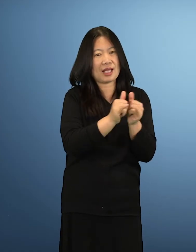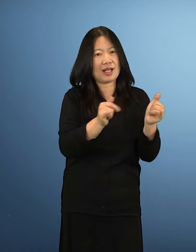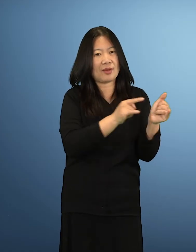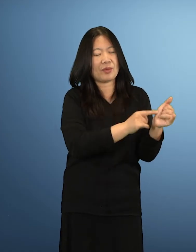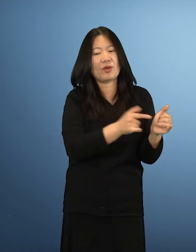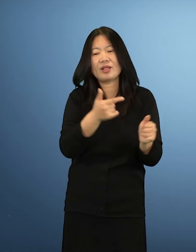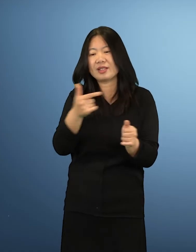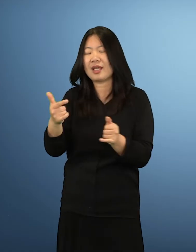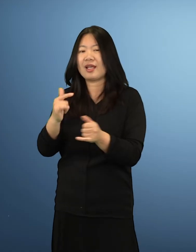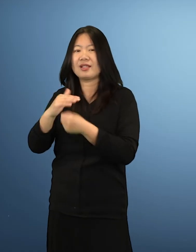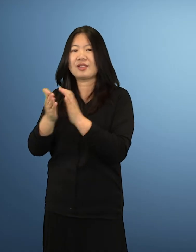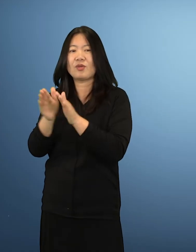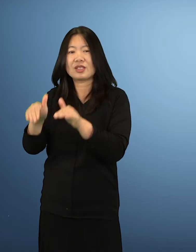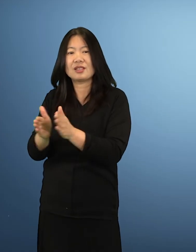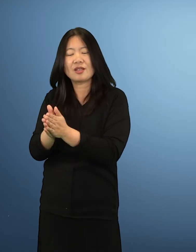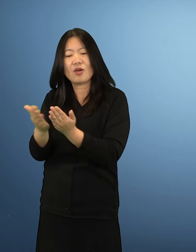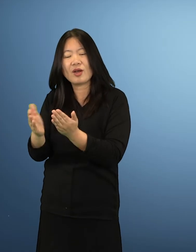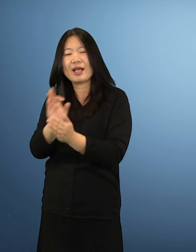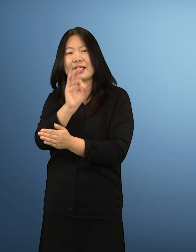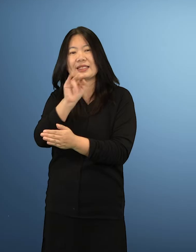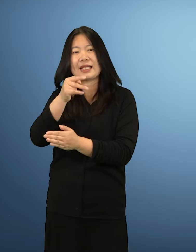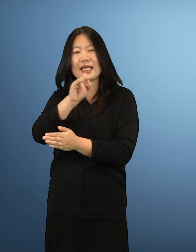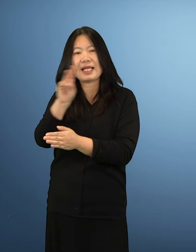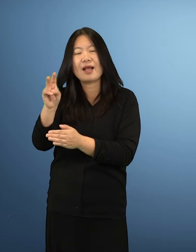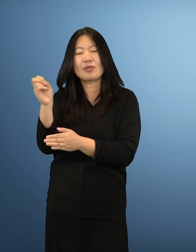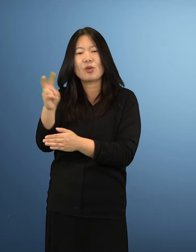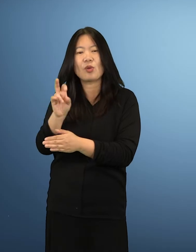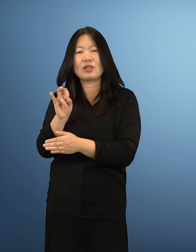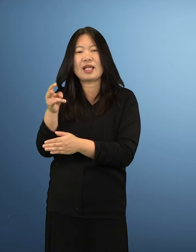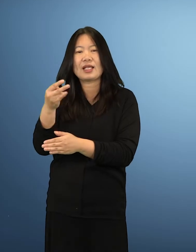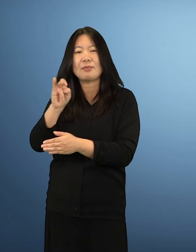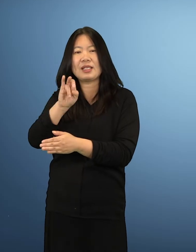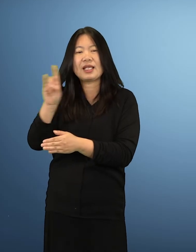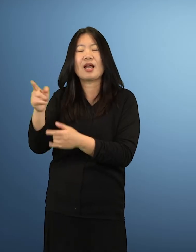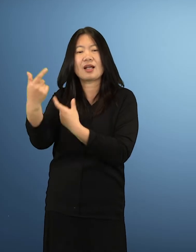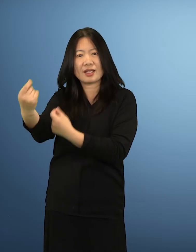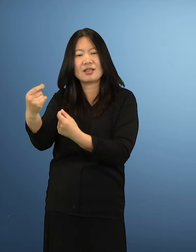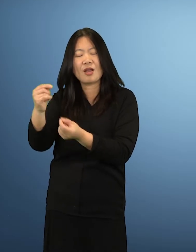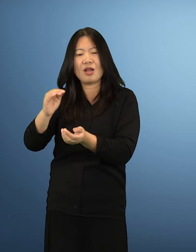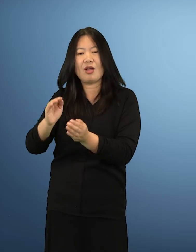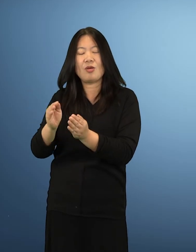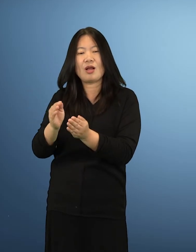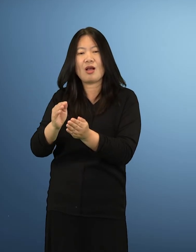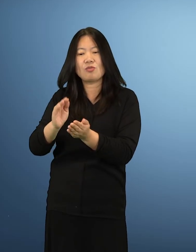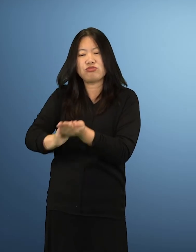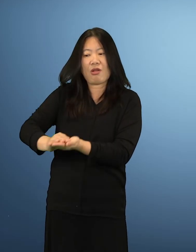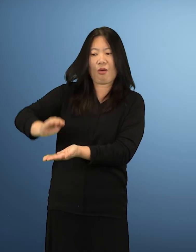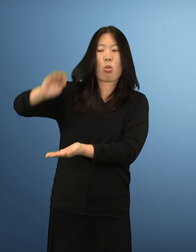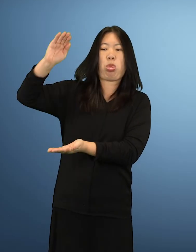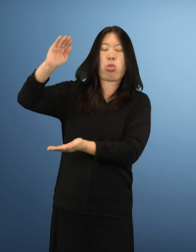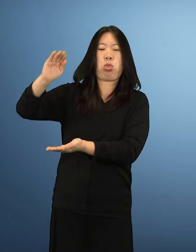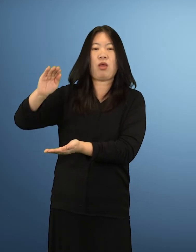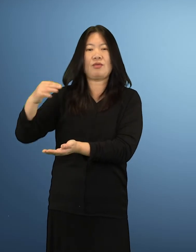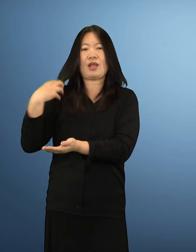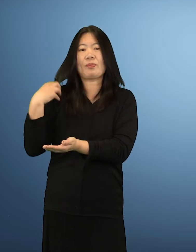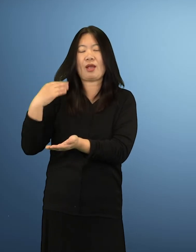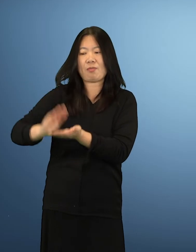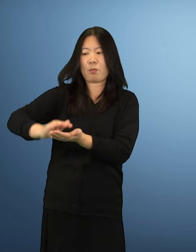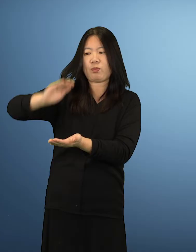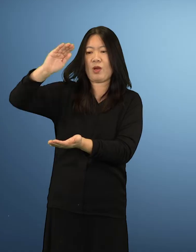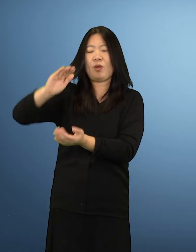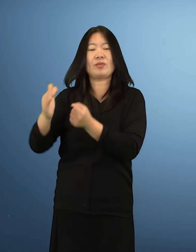또 대선지서는 뭐 이사야, 예레미야 이런 사람들이죠. 분량이 일단 많잖아요. 그래서 그냥